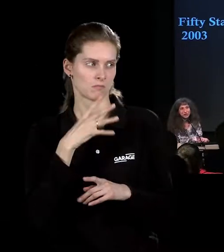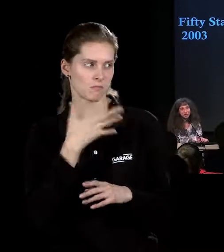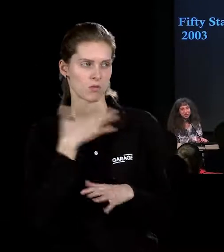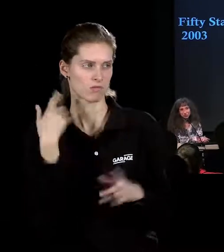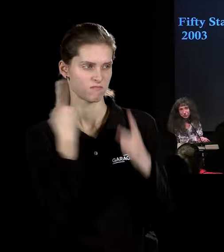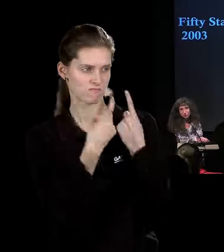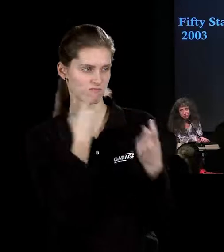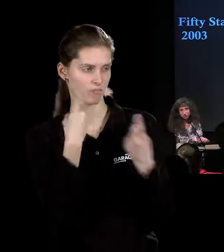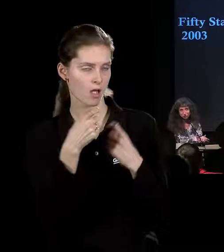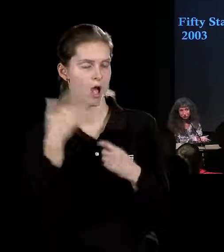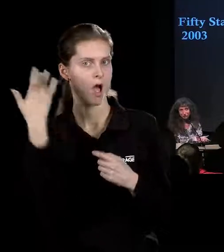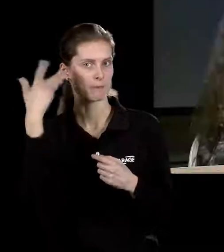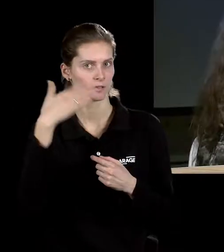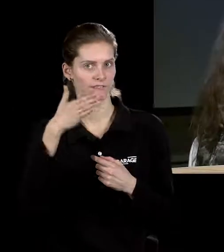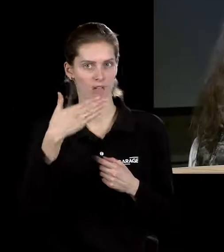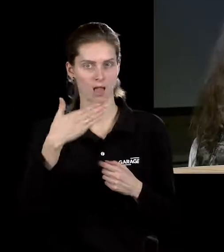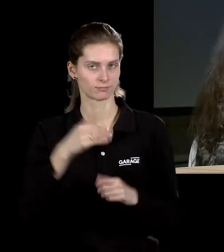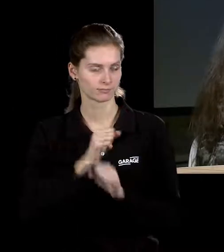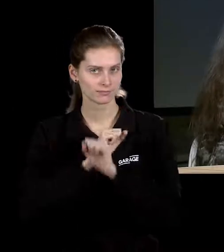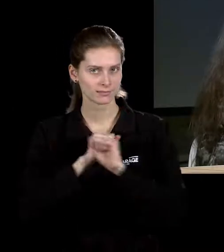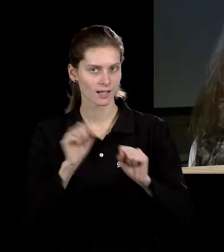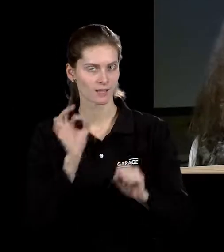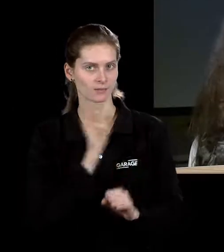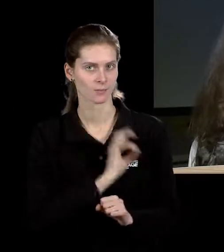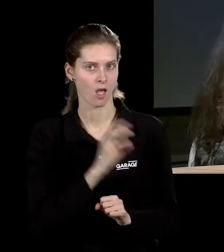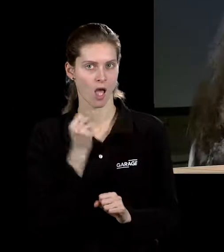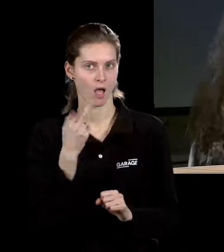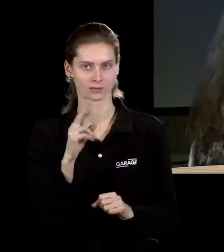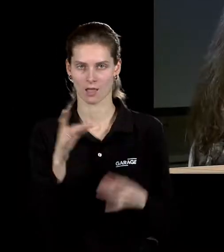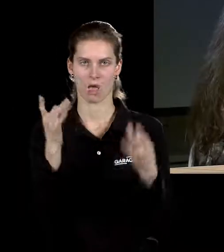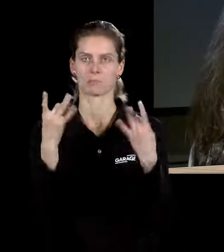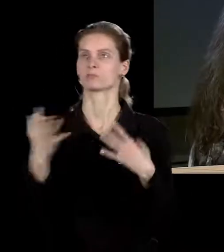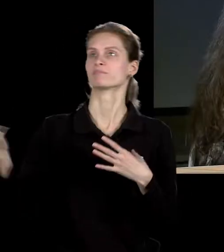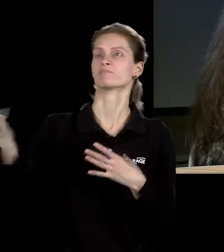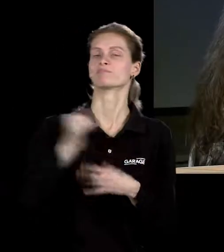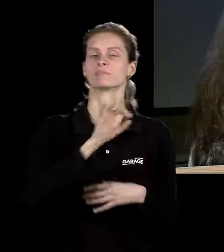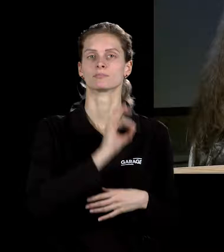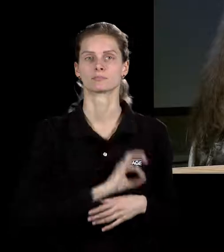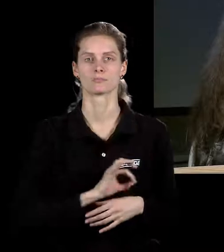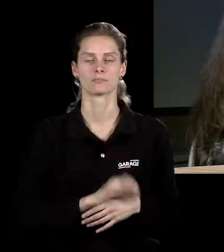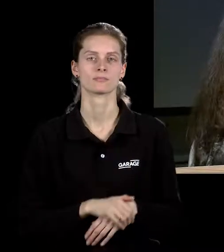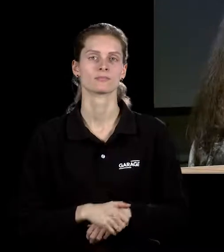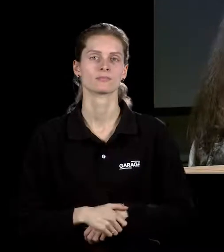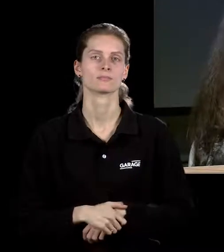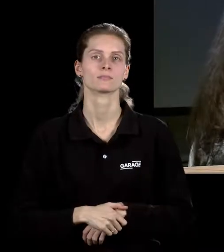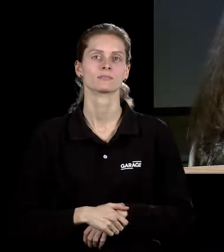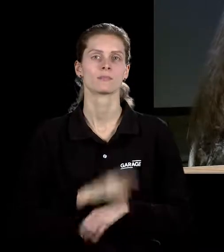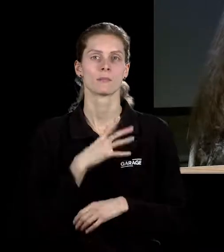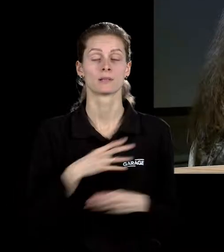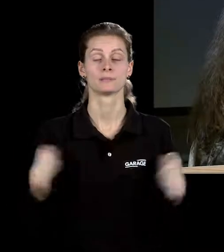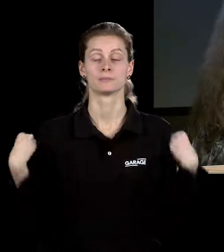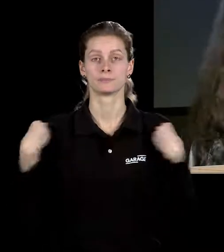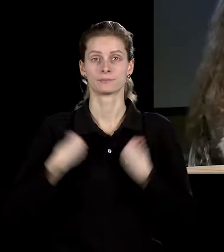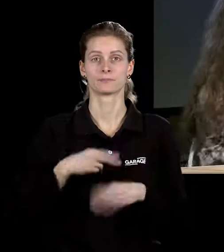что американский флаг — это серьезная вещь, ее нельзя использовать в акции так просто. Вот, во время которой он был одет в полицейскую